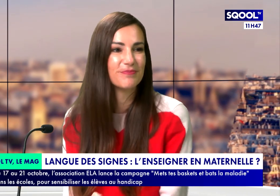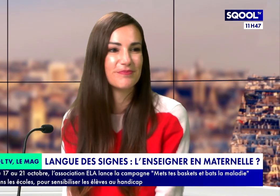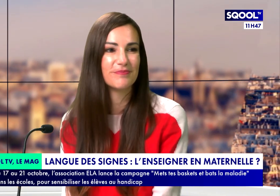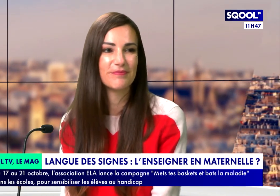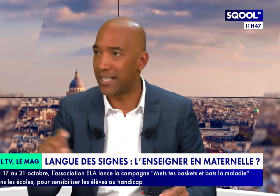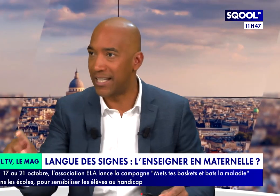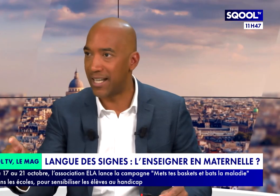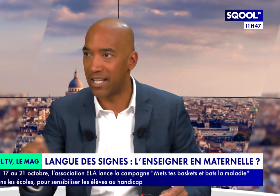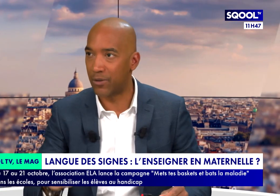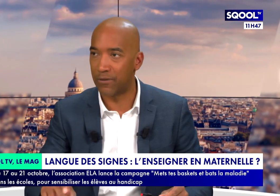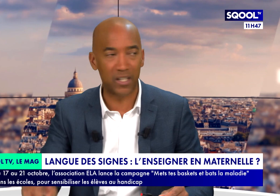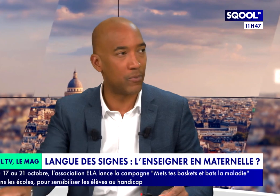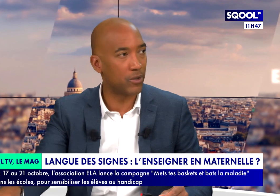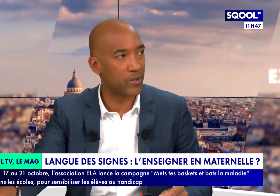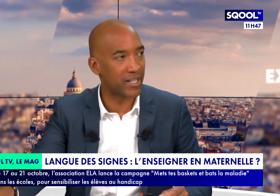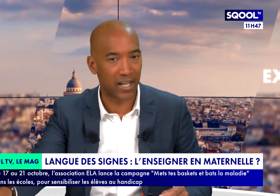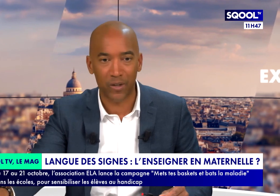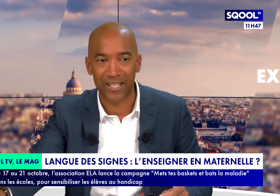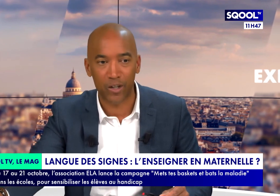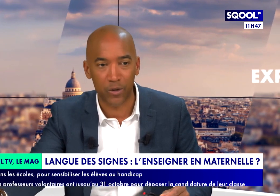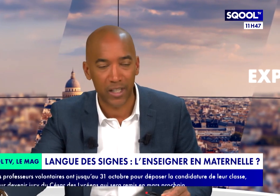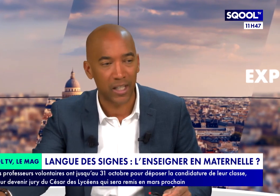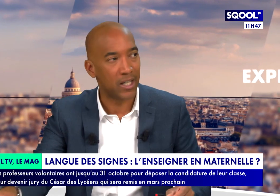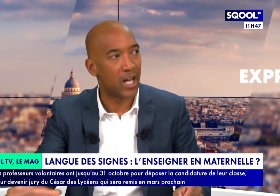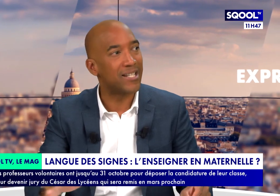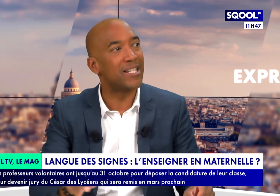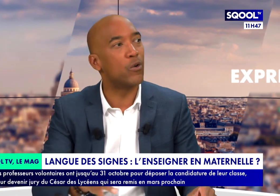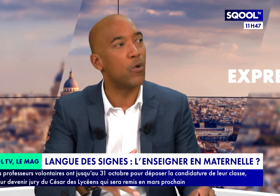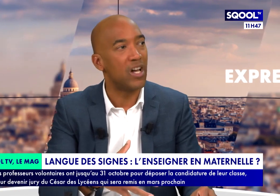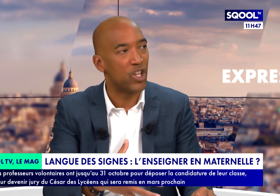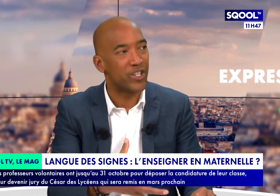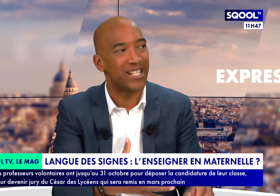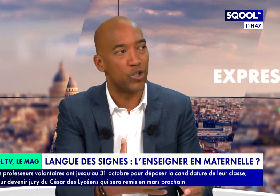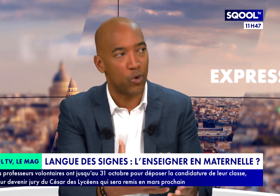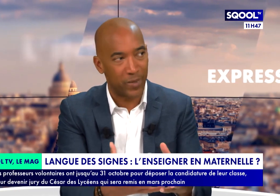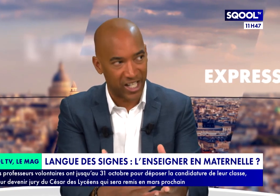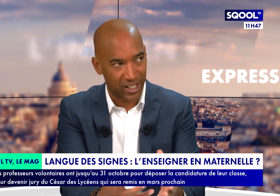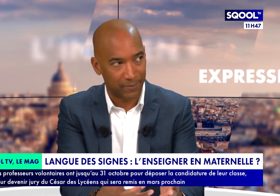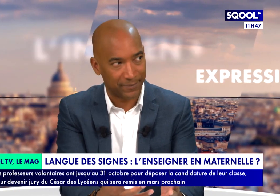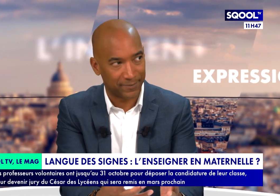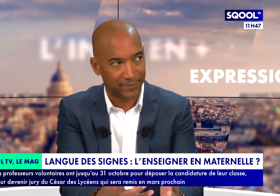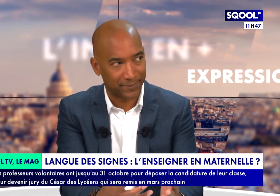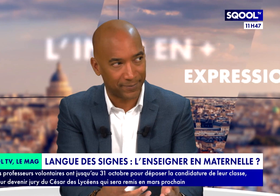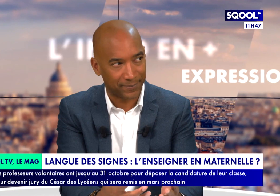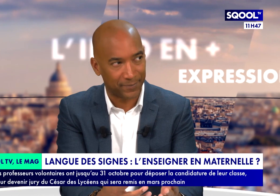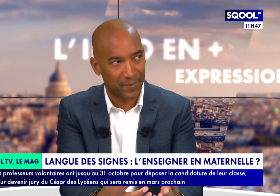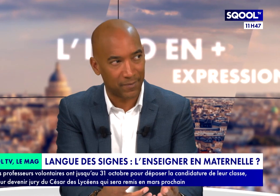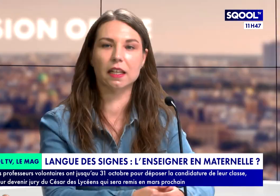Clara, Irina l'a évoqué effectivement dans sa chronique. C'est quoi un enseignement bilingue ? C'est un